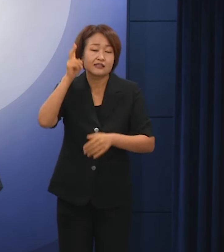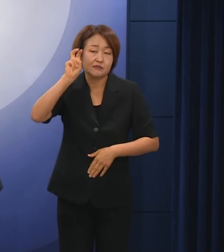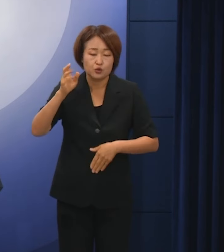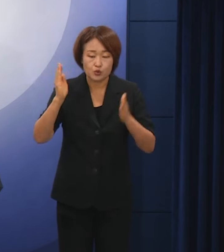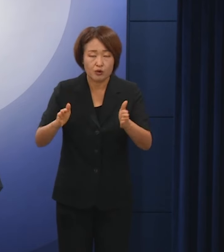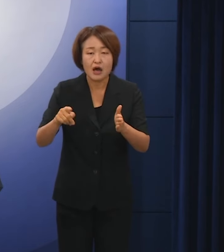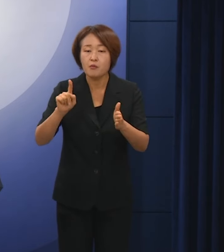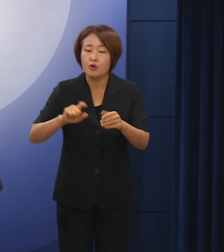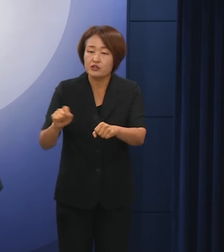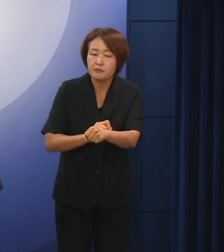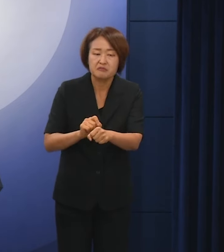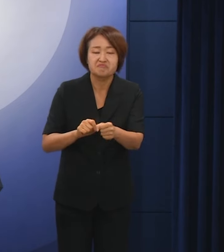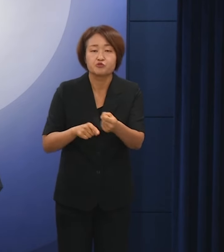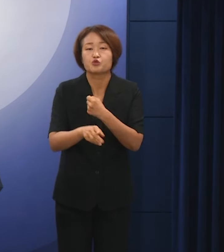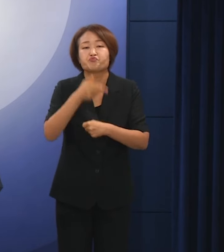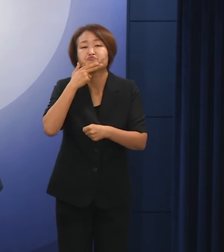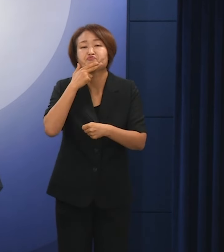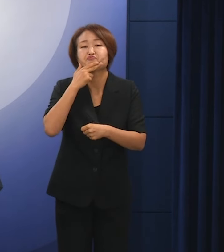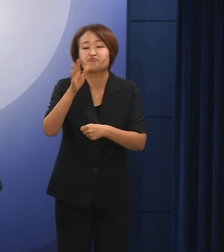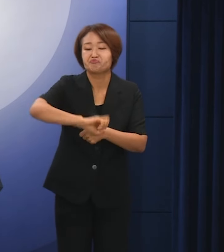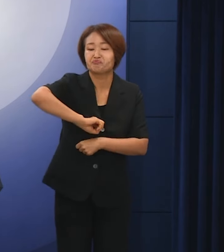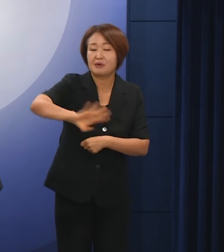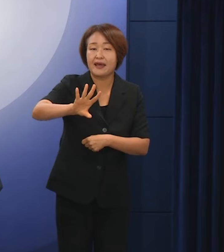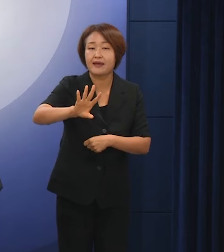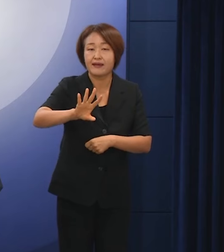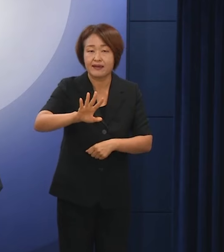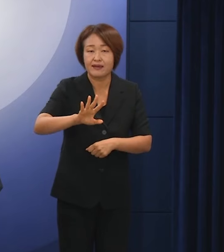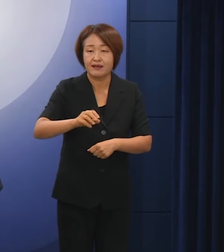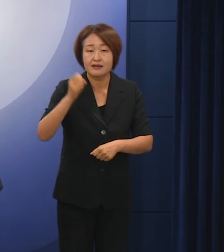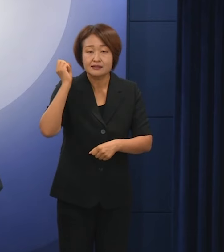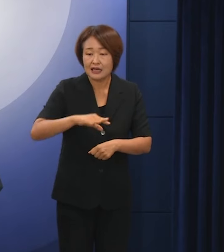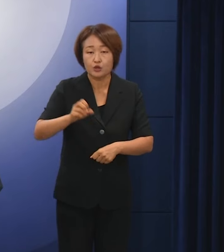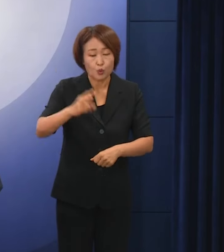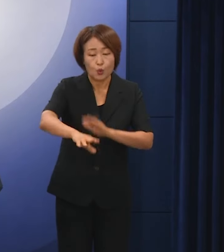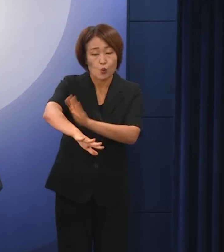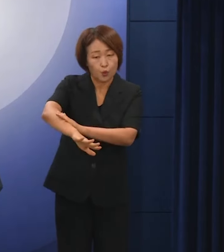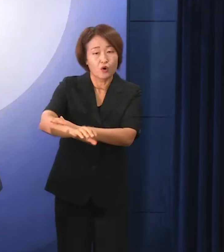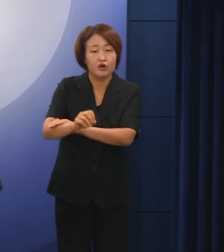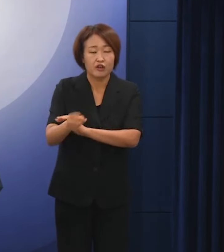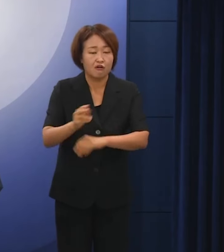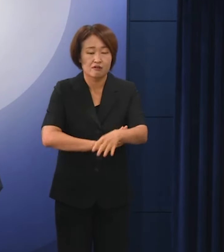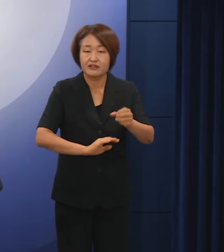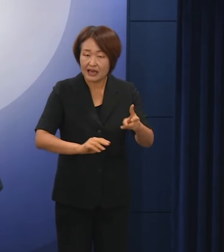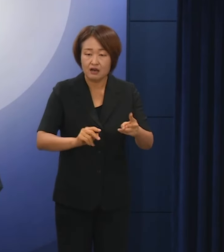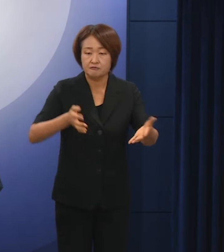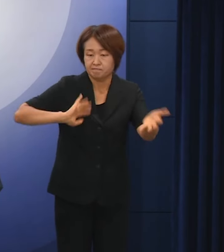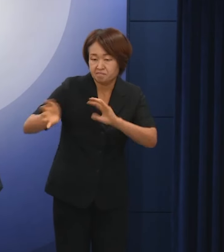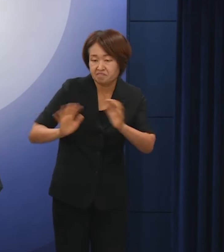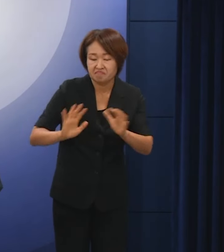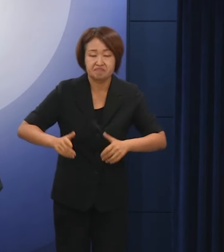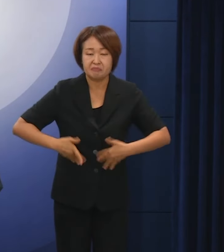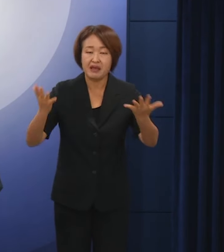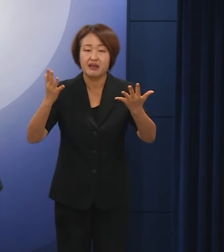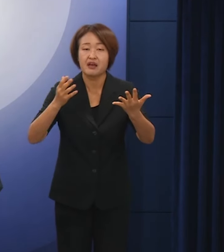수기기간을 특별한 이유 없이 배척하고 여당과 충분한 협의나 토론 없이